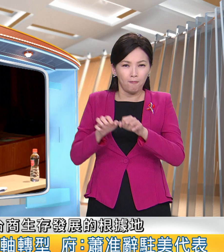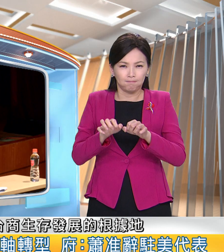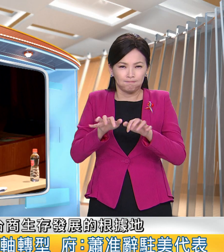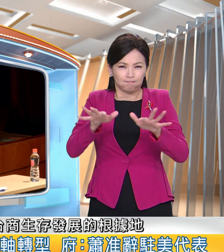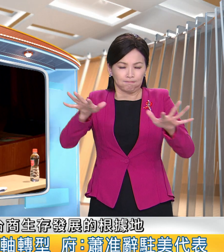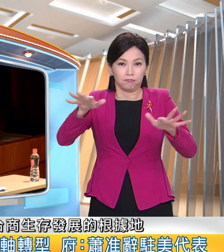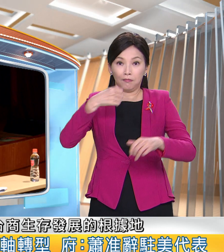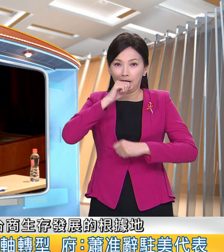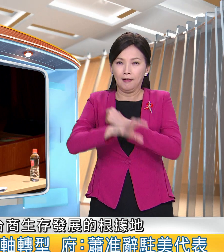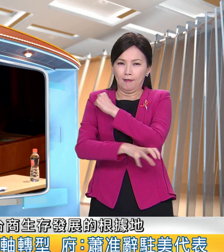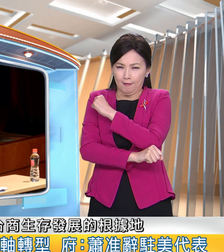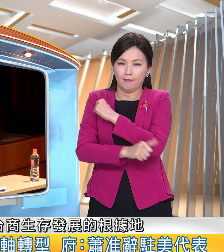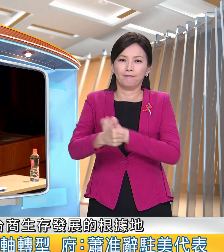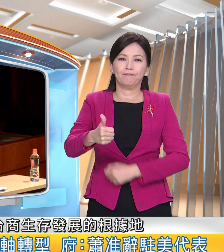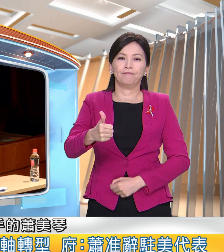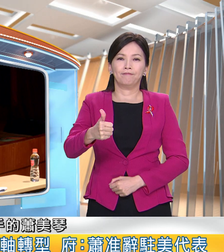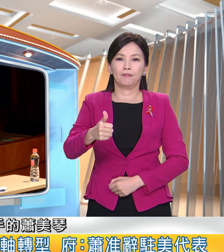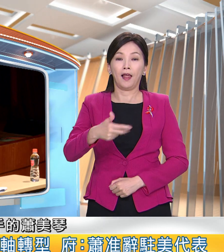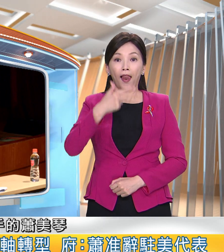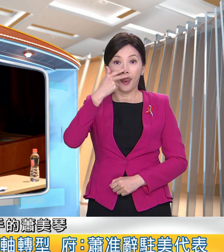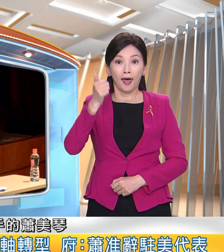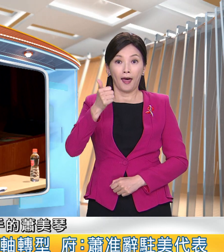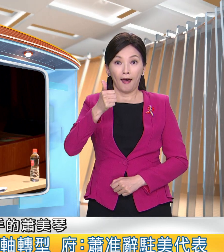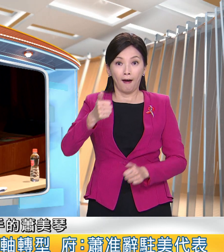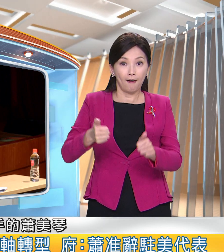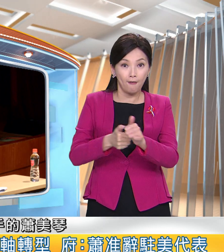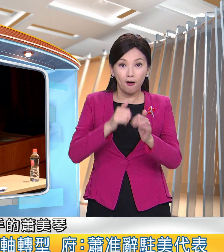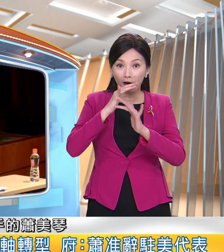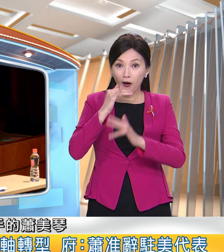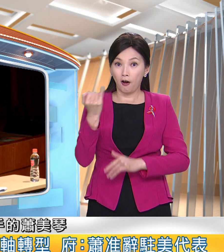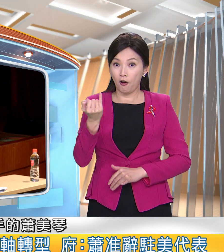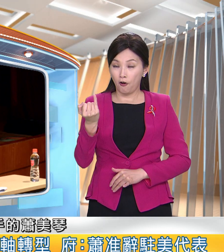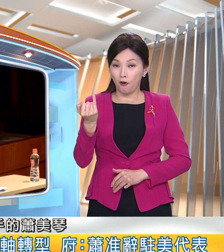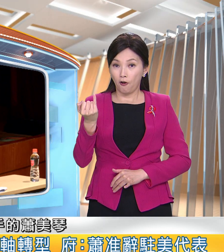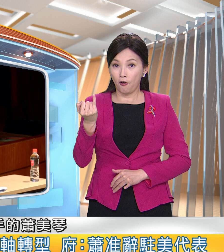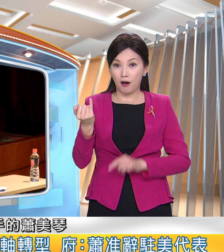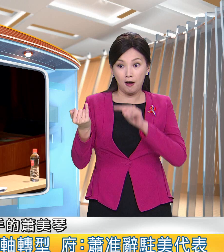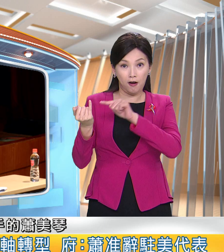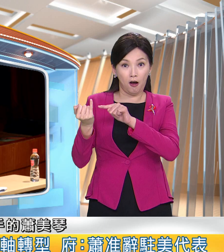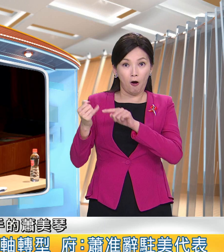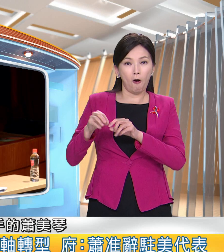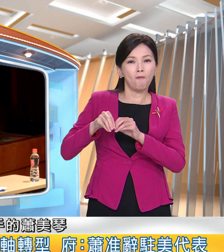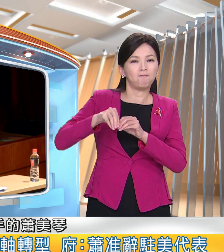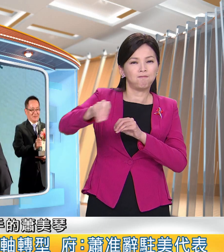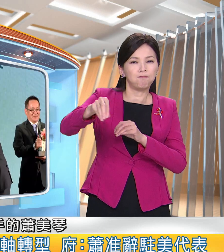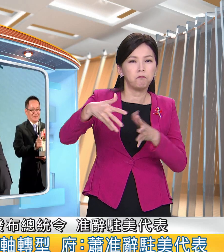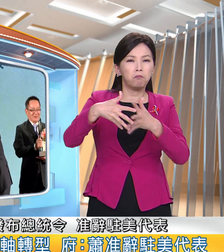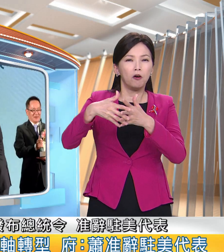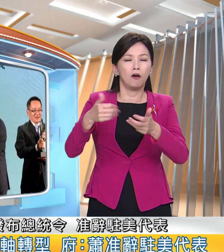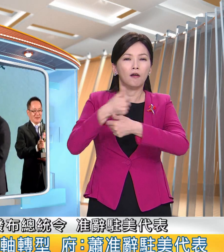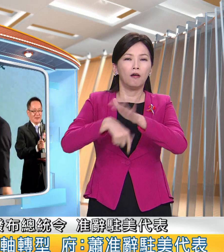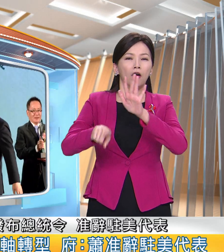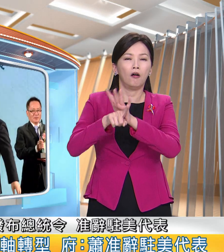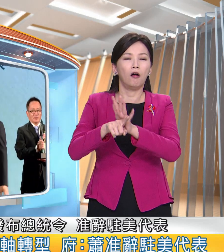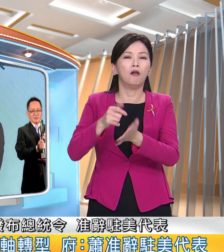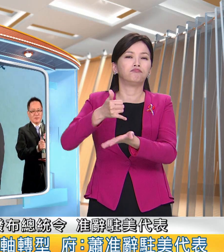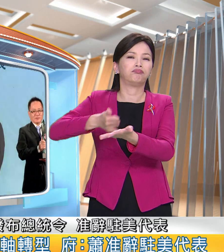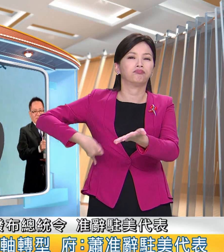地。而至于担任副手的萧美琴，总统府昨天发布了总统